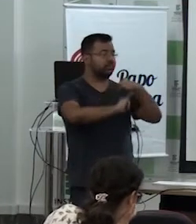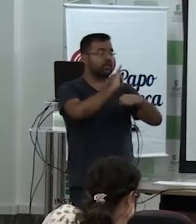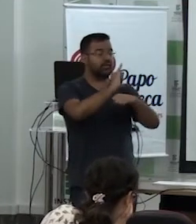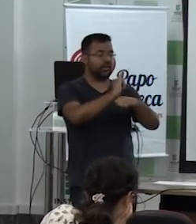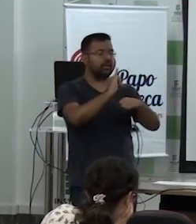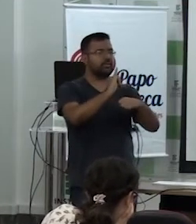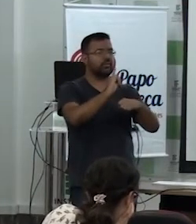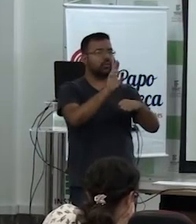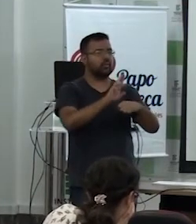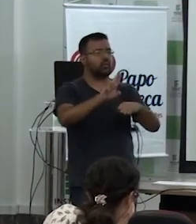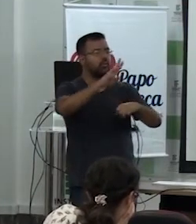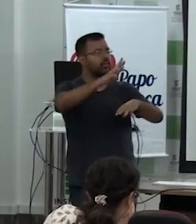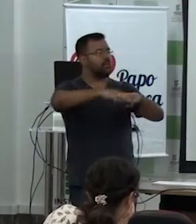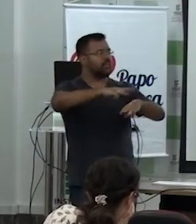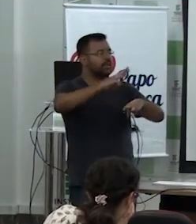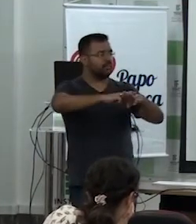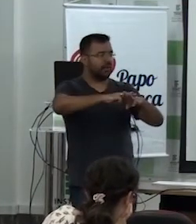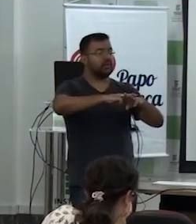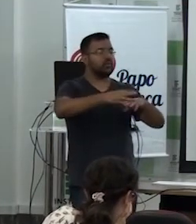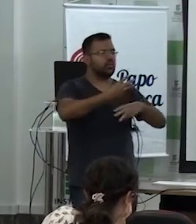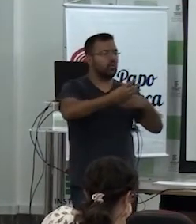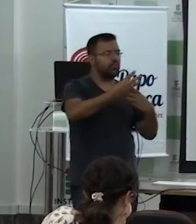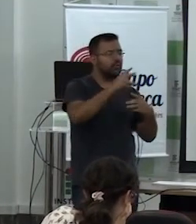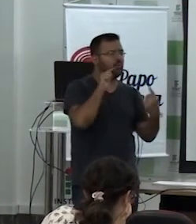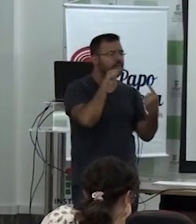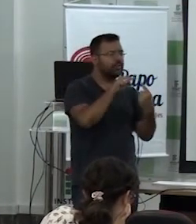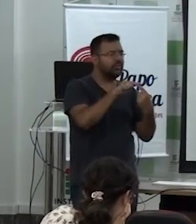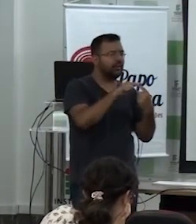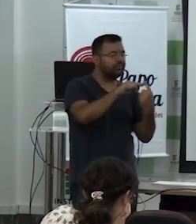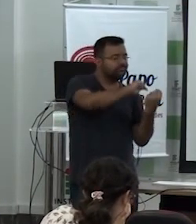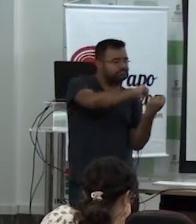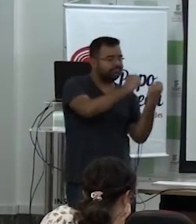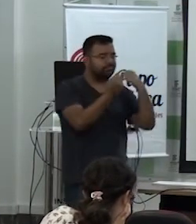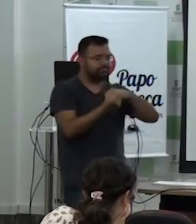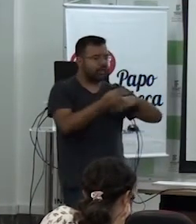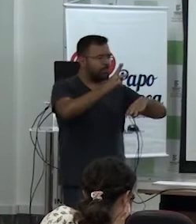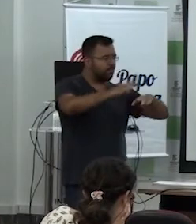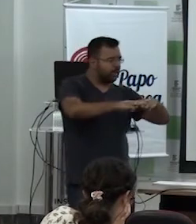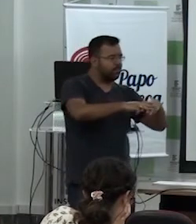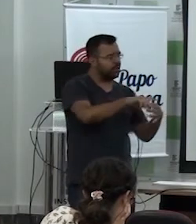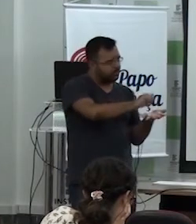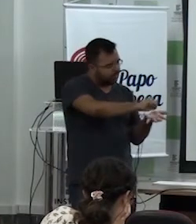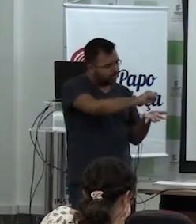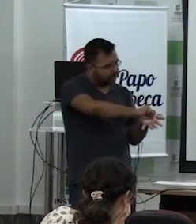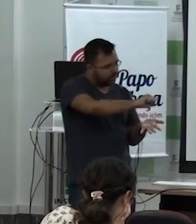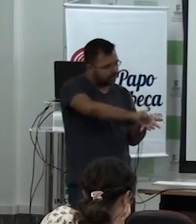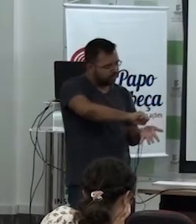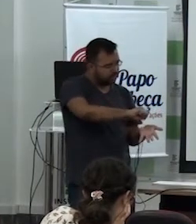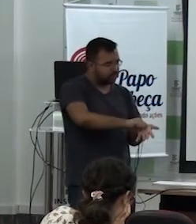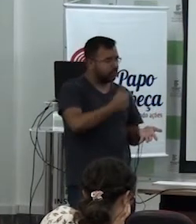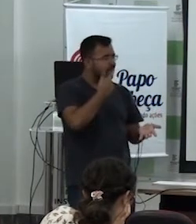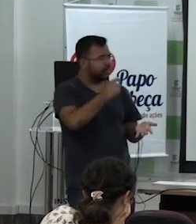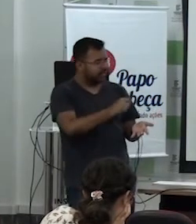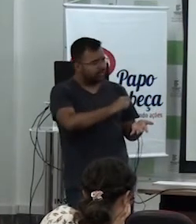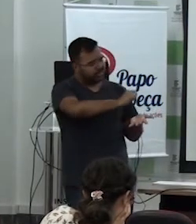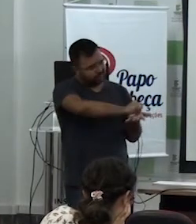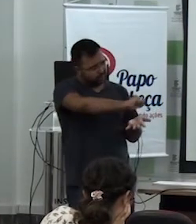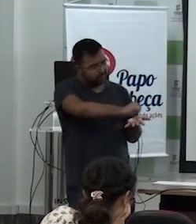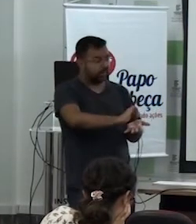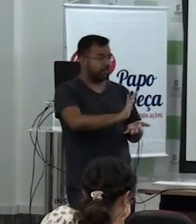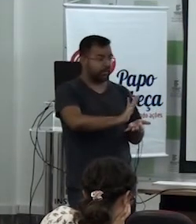a matemática é vista muito, existe uma ênfase exagerada na linguagem,